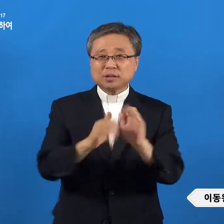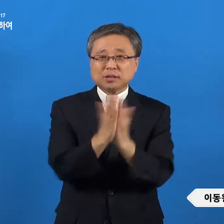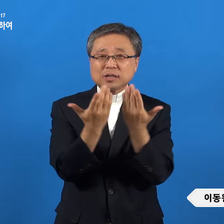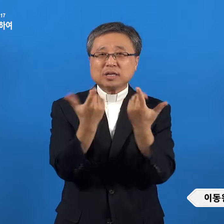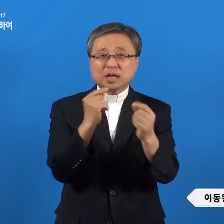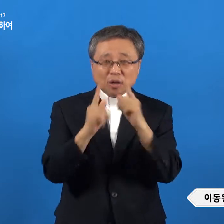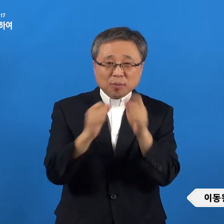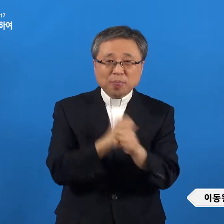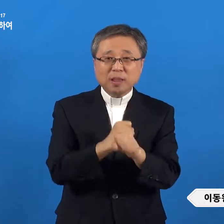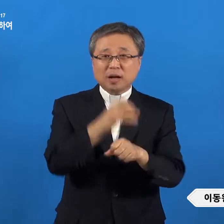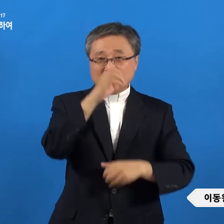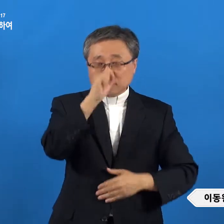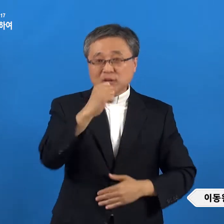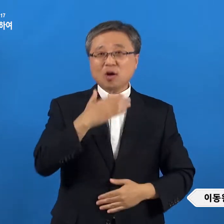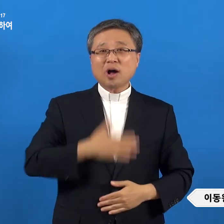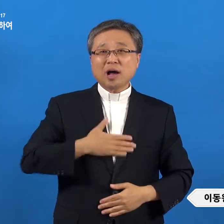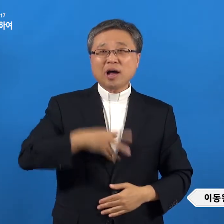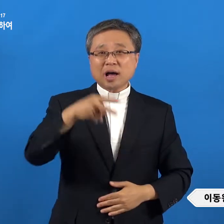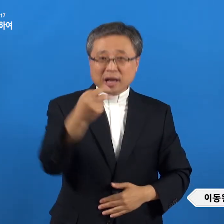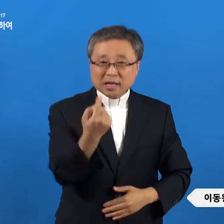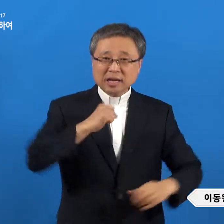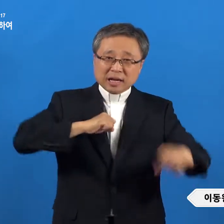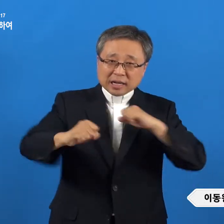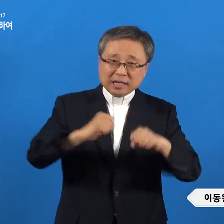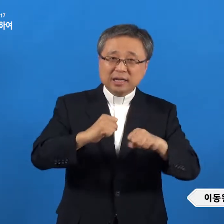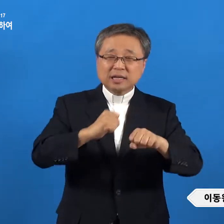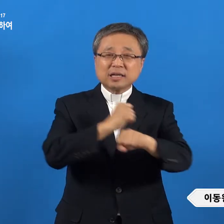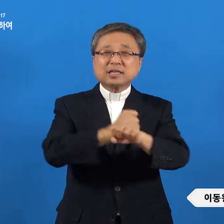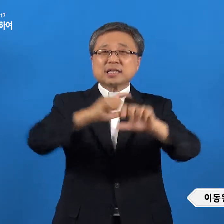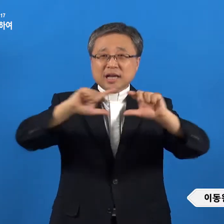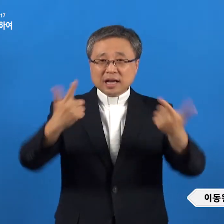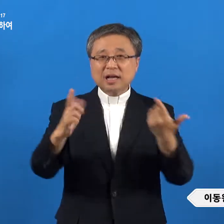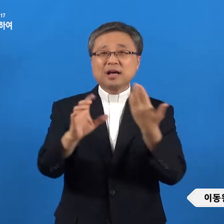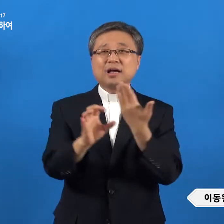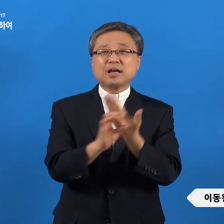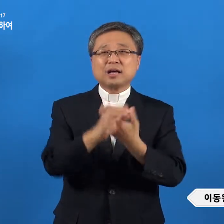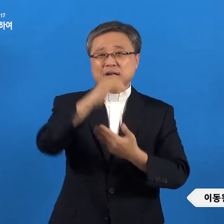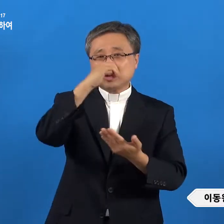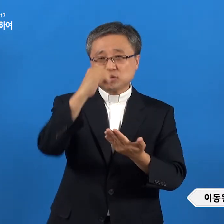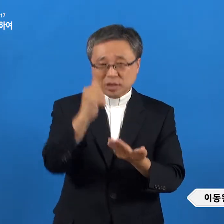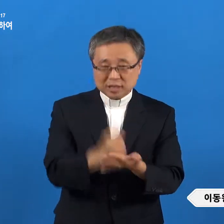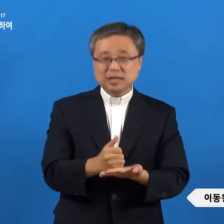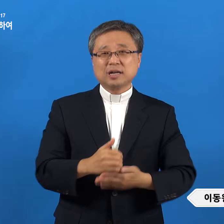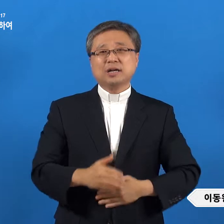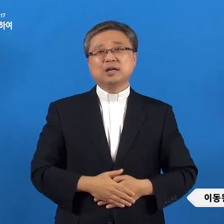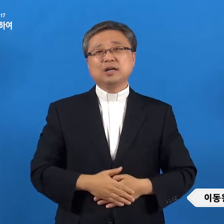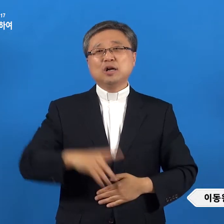말합니다. 선을 알고도 행치 아니하면 죄니라.